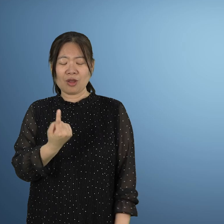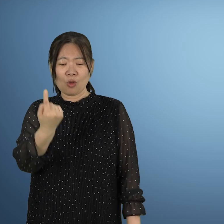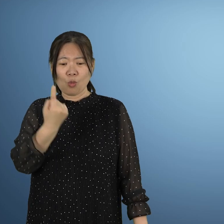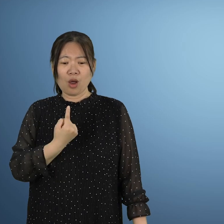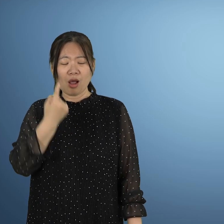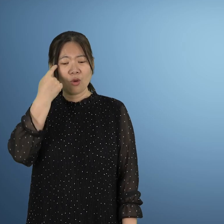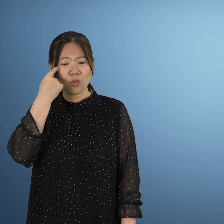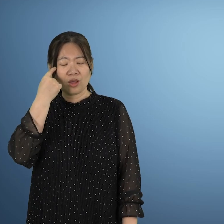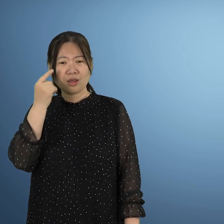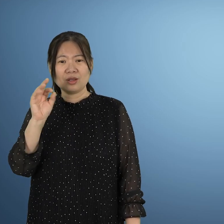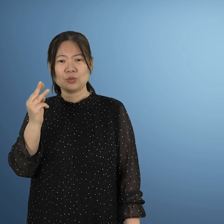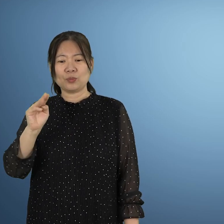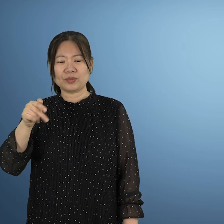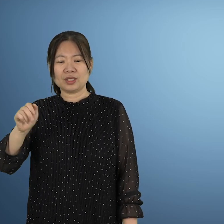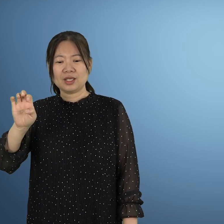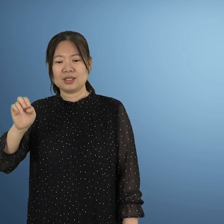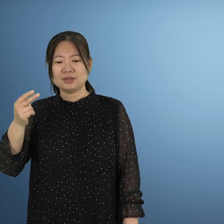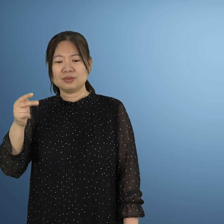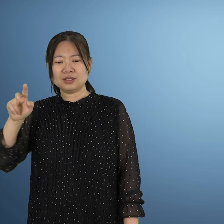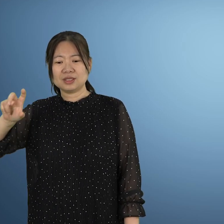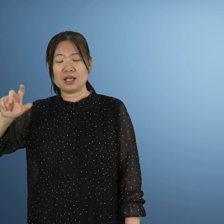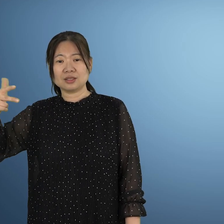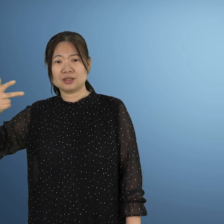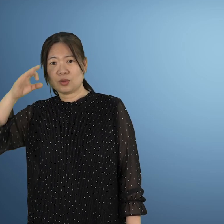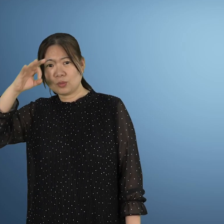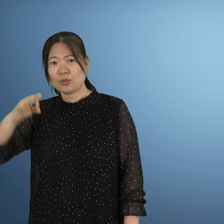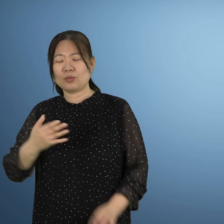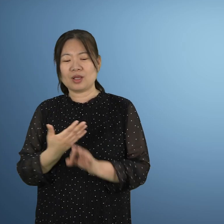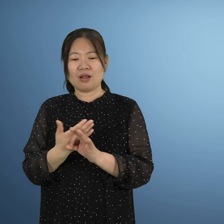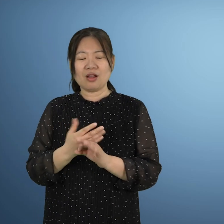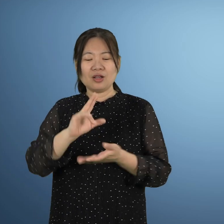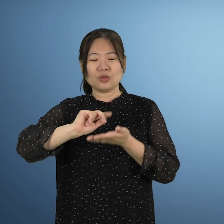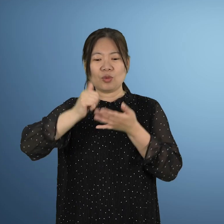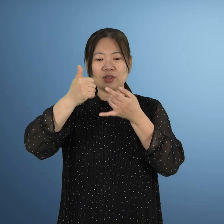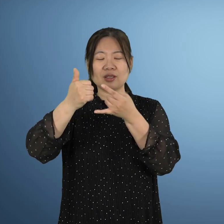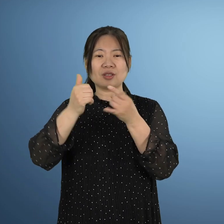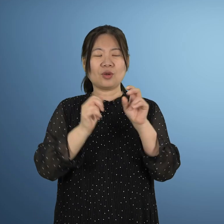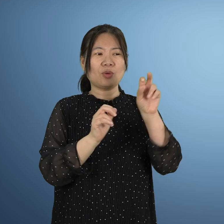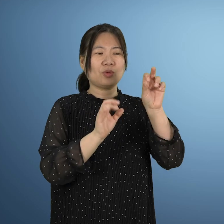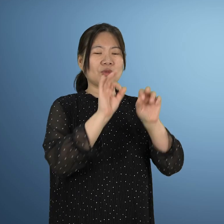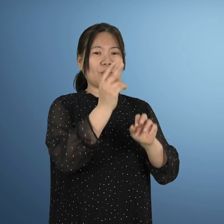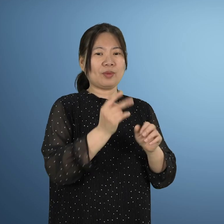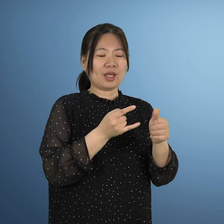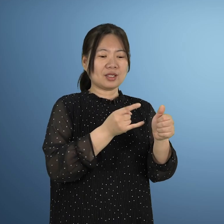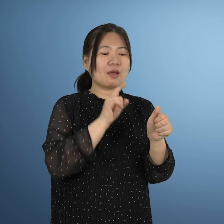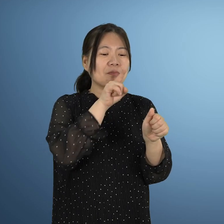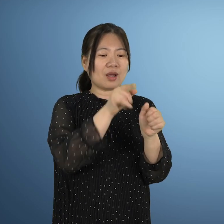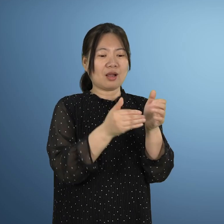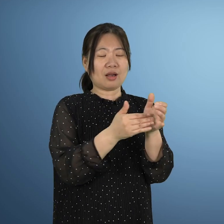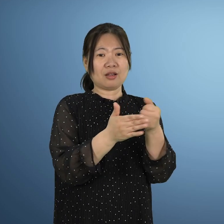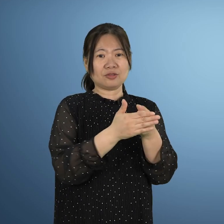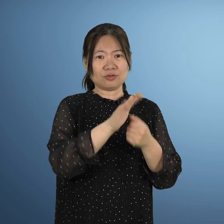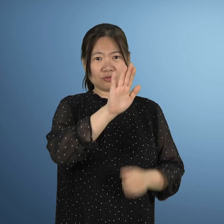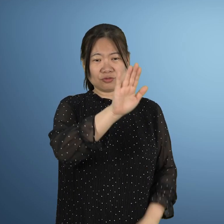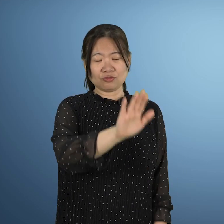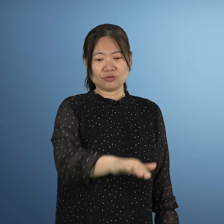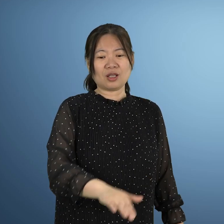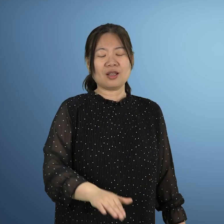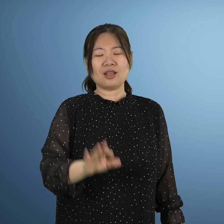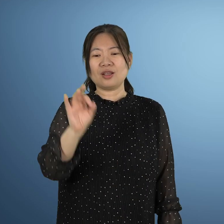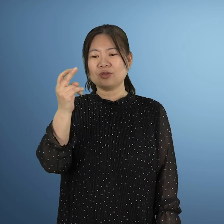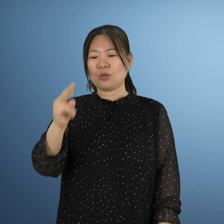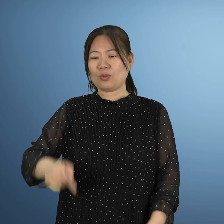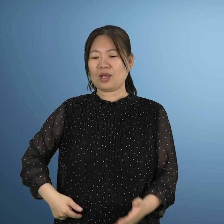그걸 하나님이 욥기 42장 7절에서 여호와께서 욥에게 이 말씀을 하신 후에 이거